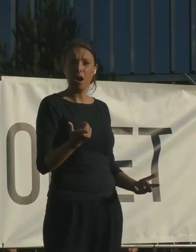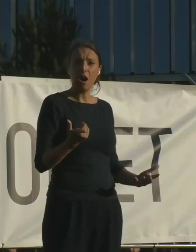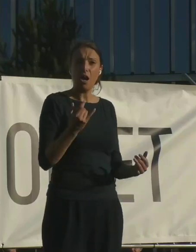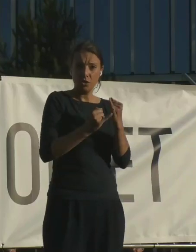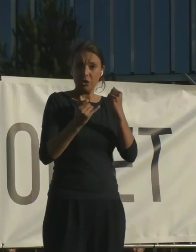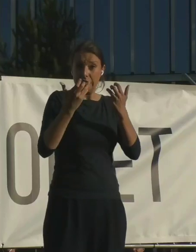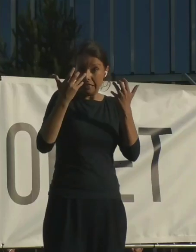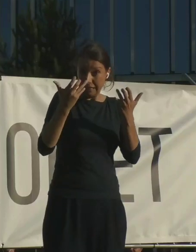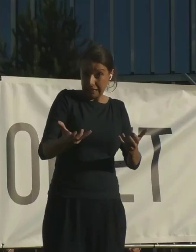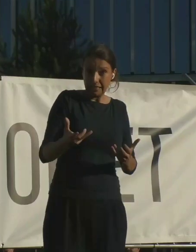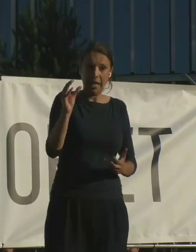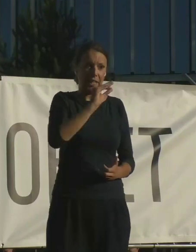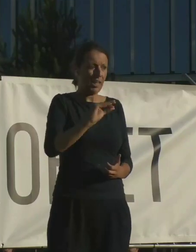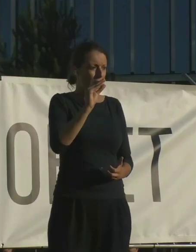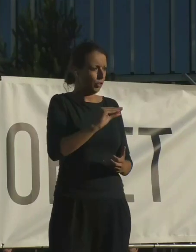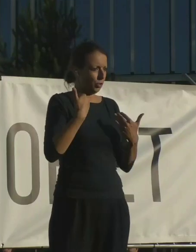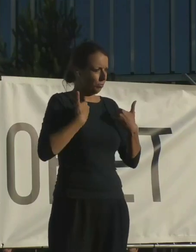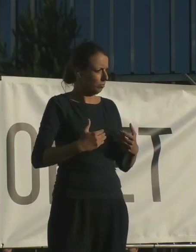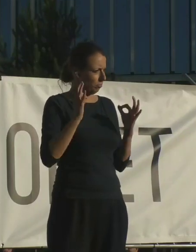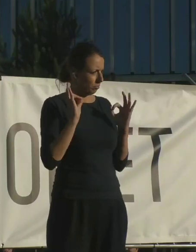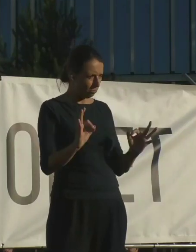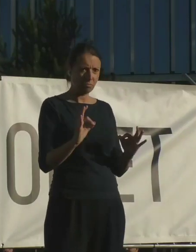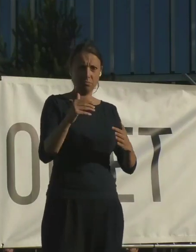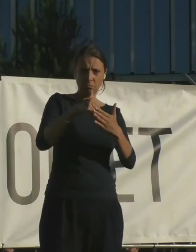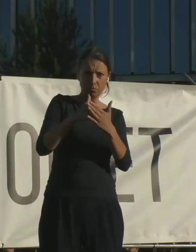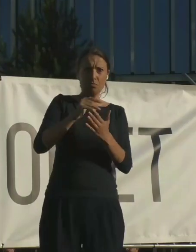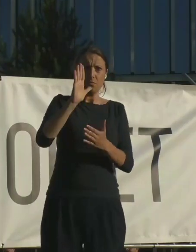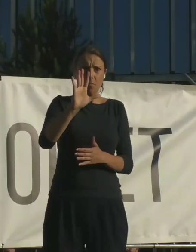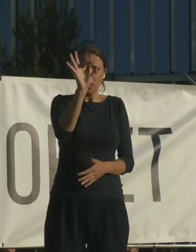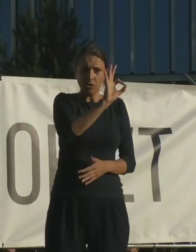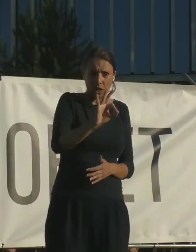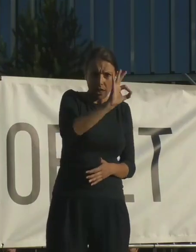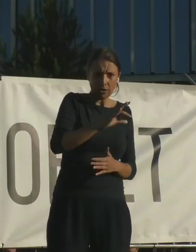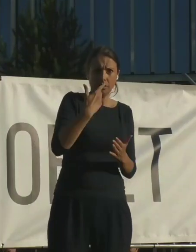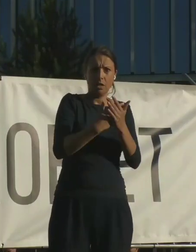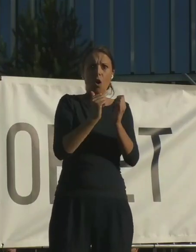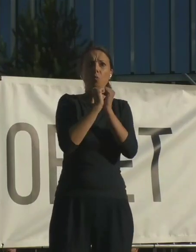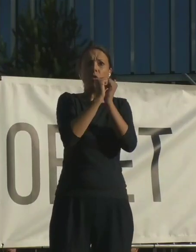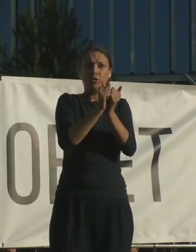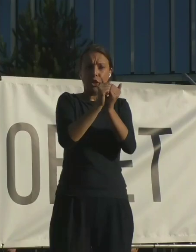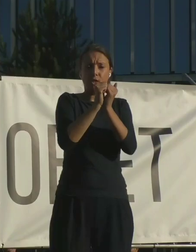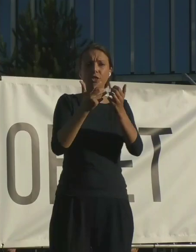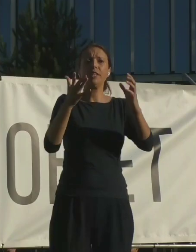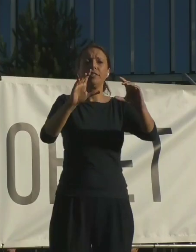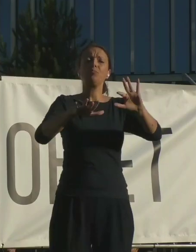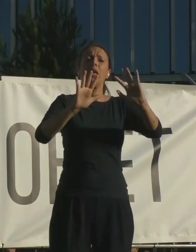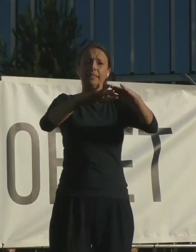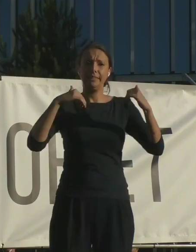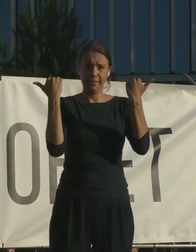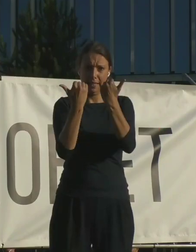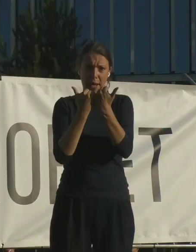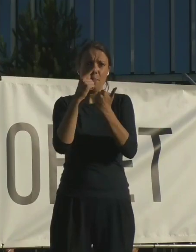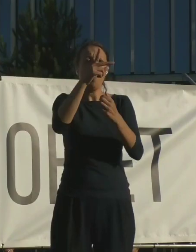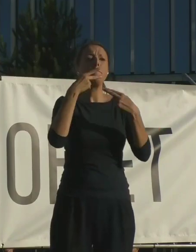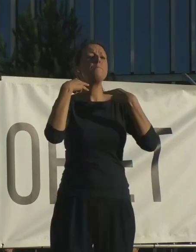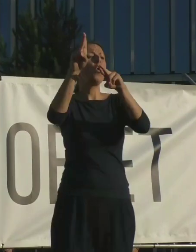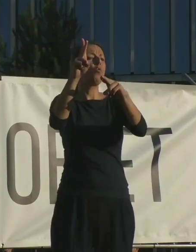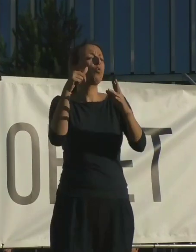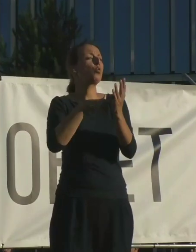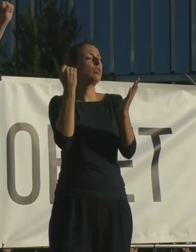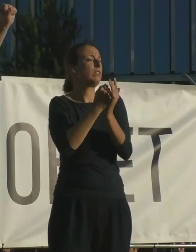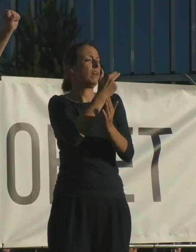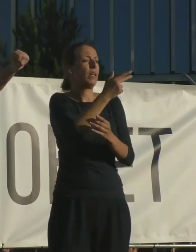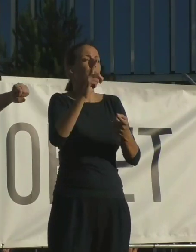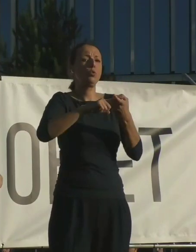macie jeszcze szansę. We wrześniu wracamy pod Sejm, kiedy wraca też tam nasza ustawa o związkach